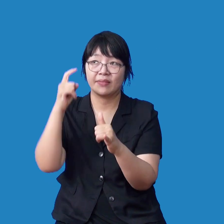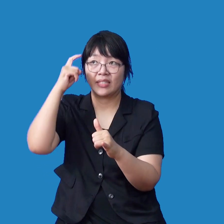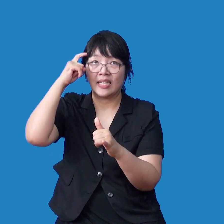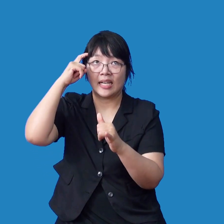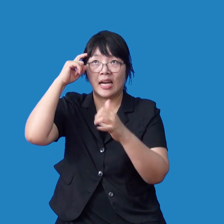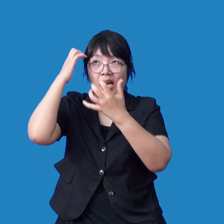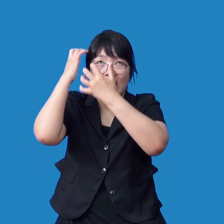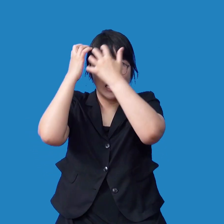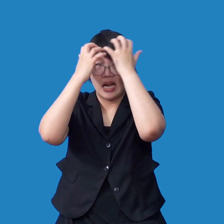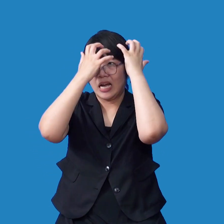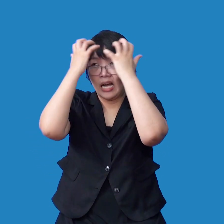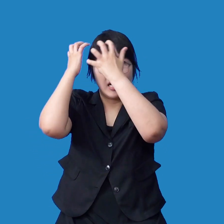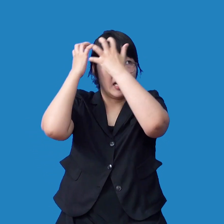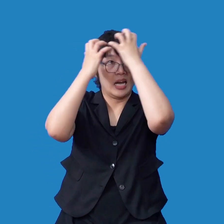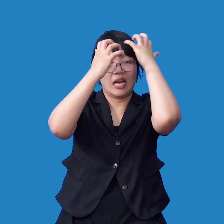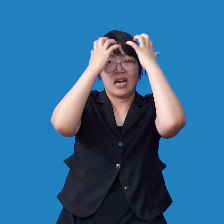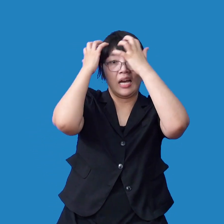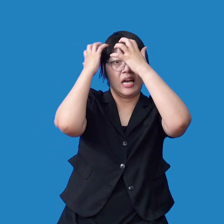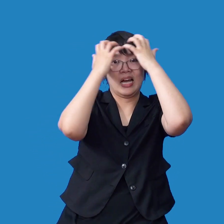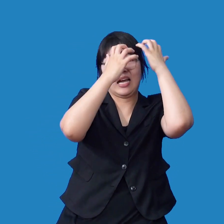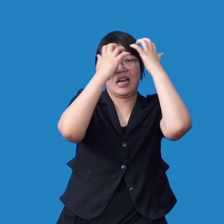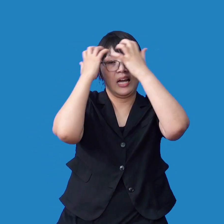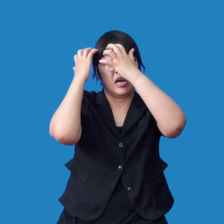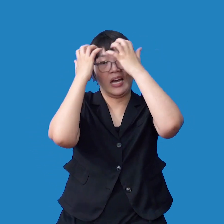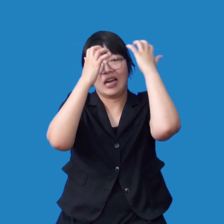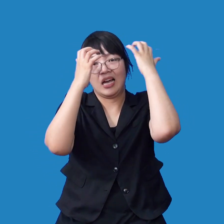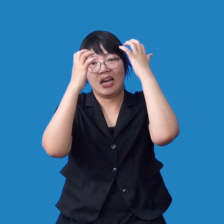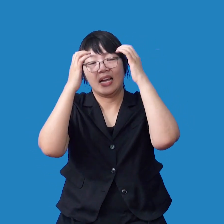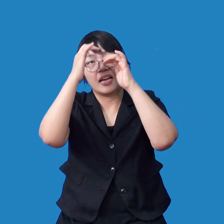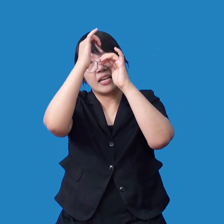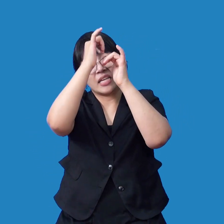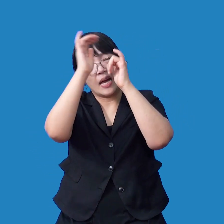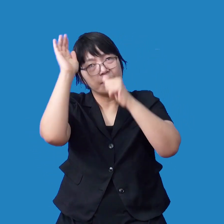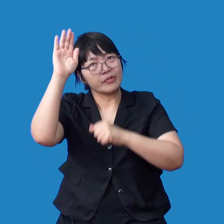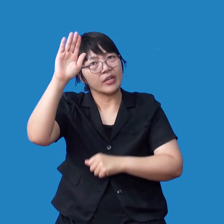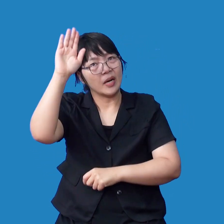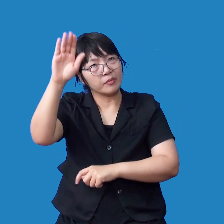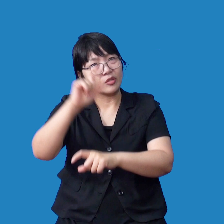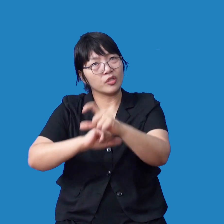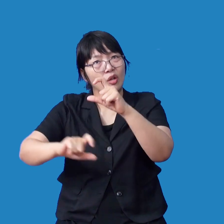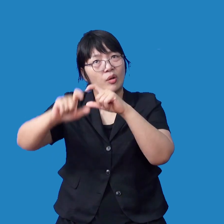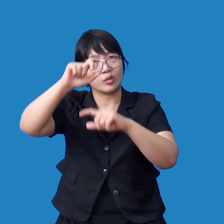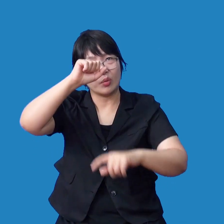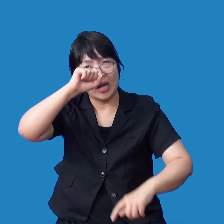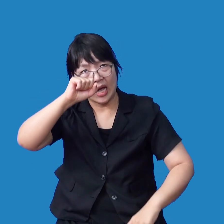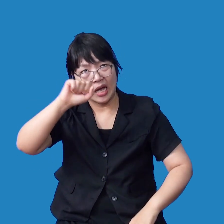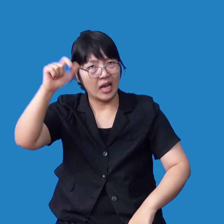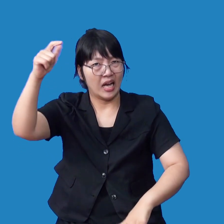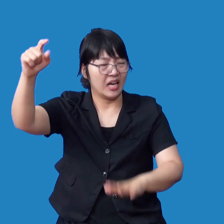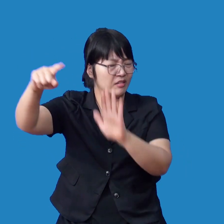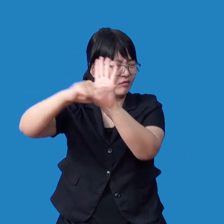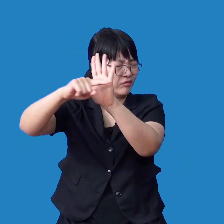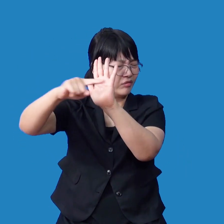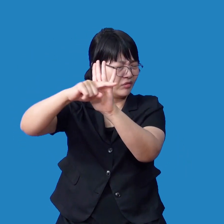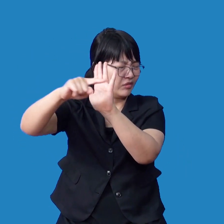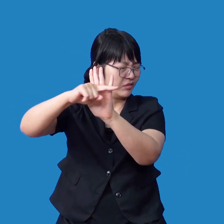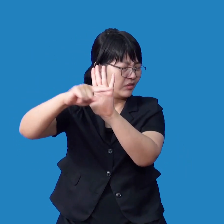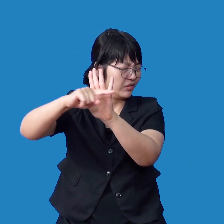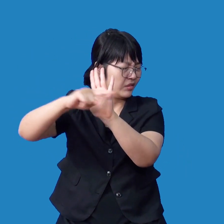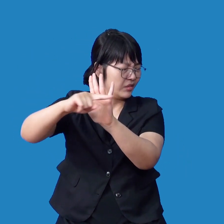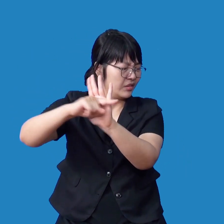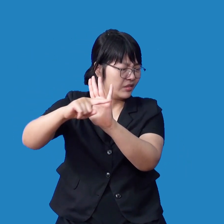혼란해질 것이고 역사의 전망은 더욱 비관적이 될 수가 있다는 것이